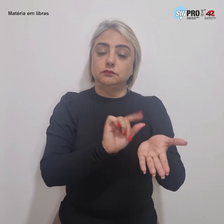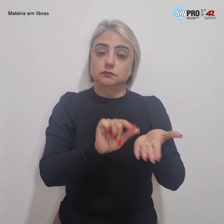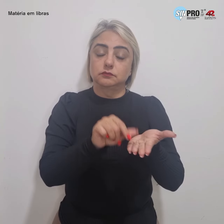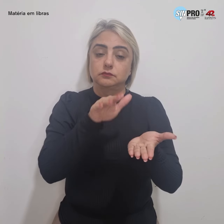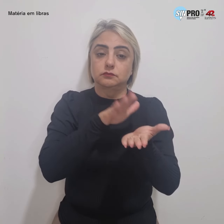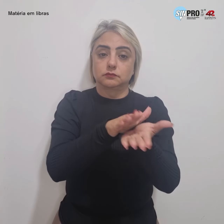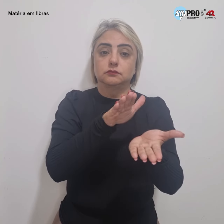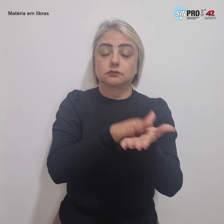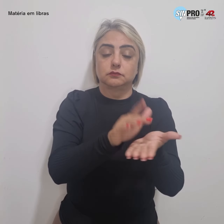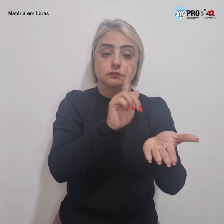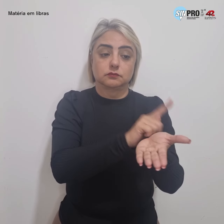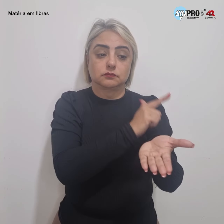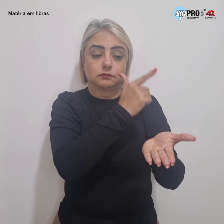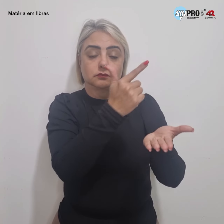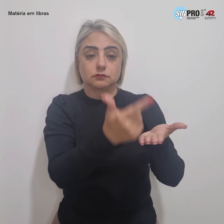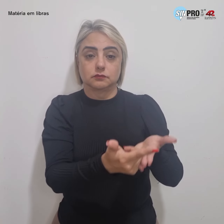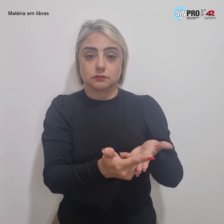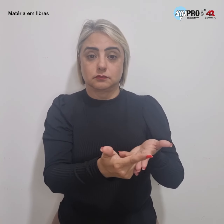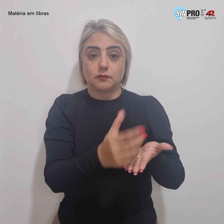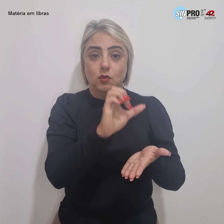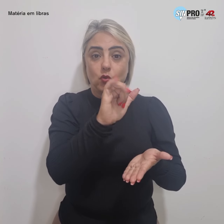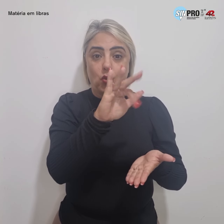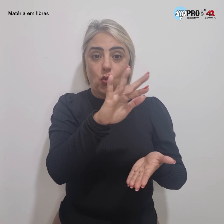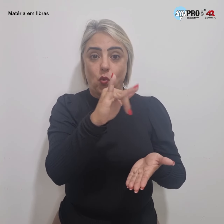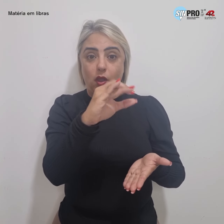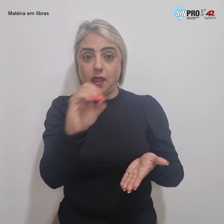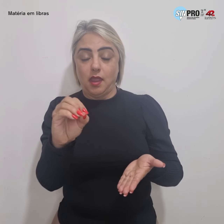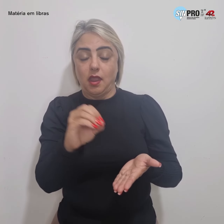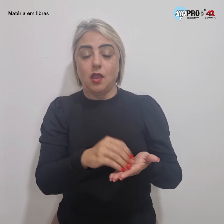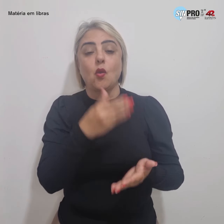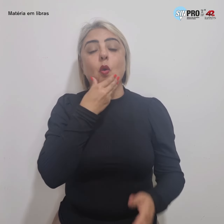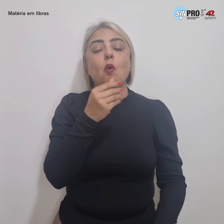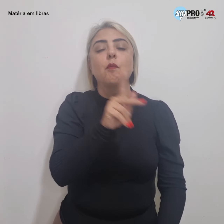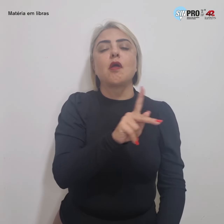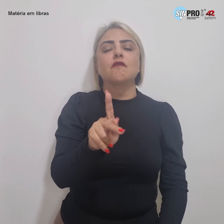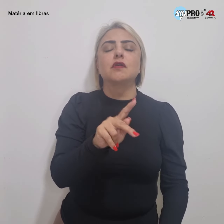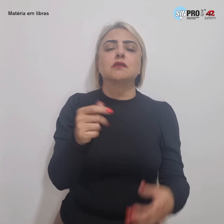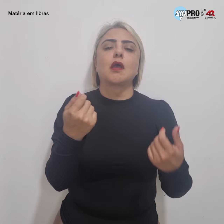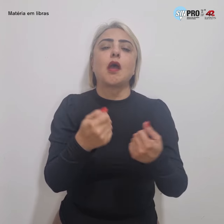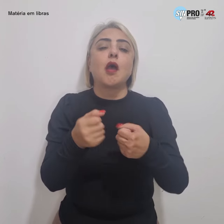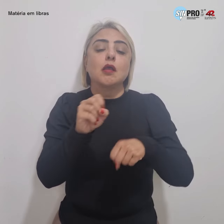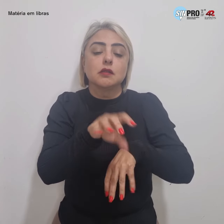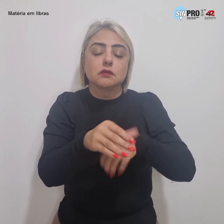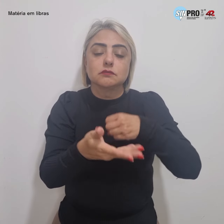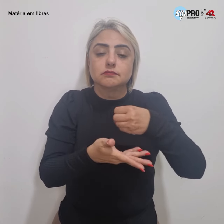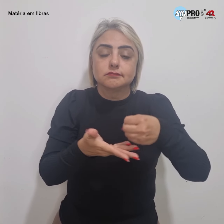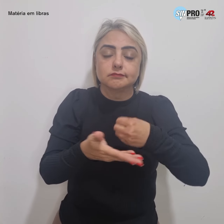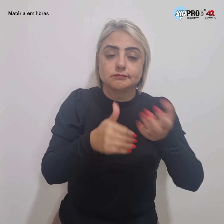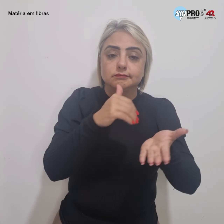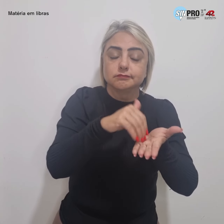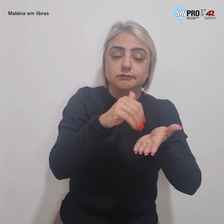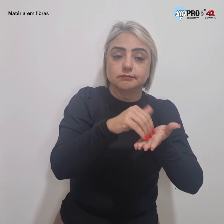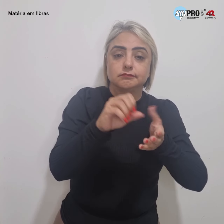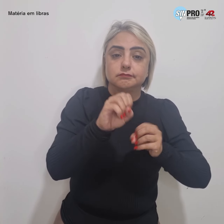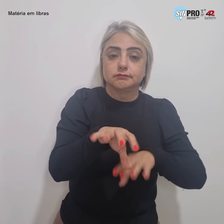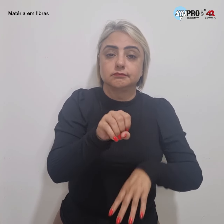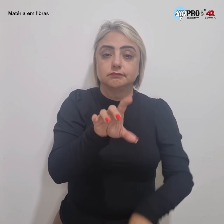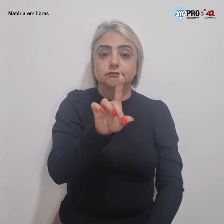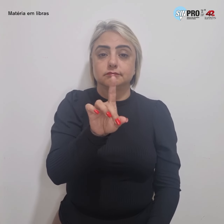no jornal Correio Brasiliense, o professor de Educação Básica da Secretaria de Educação do Distrito